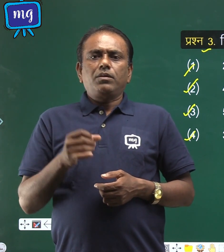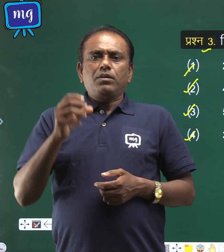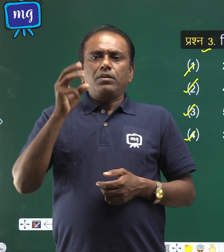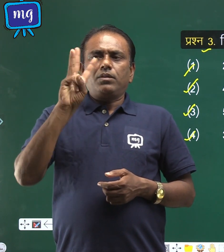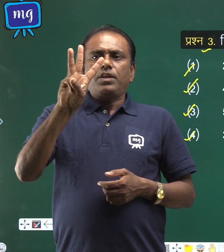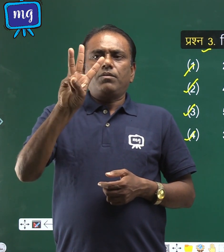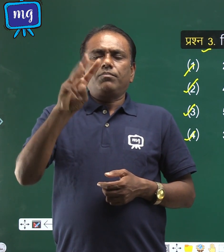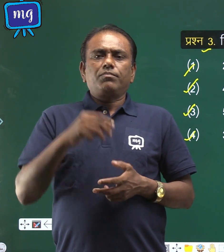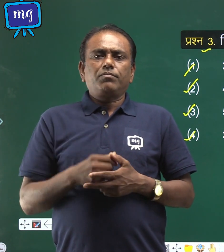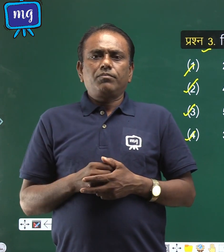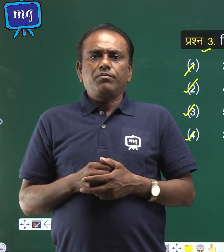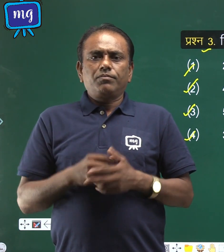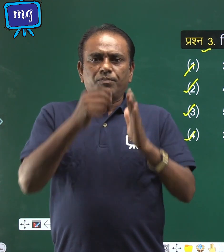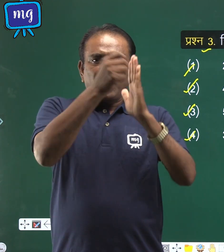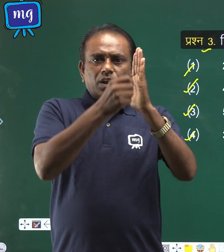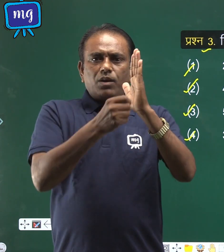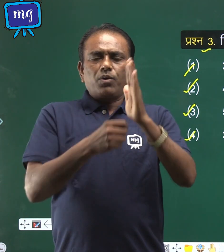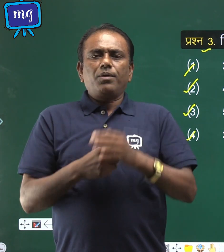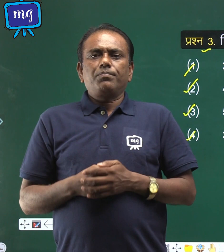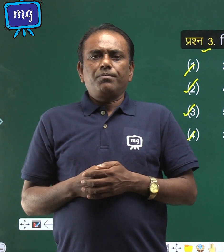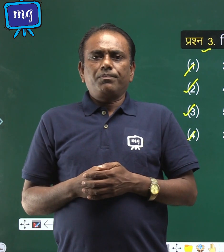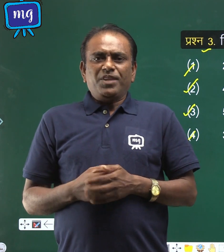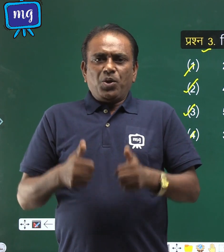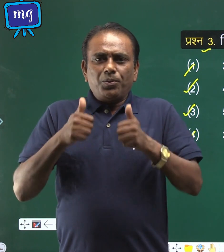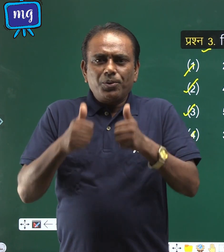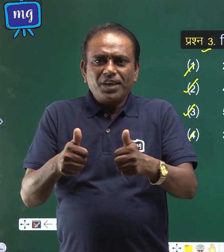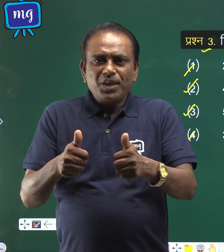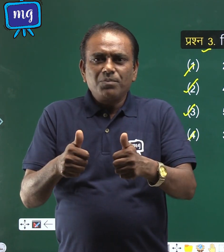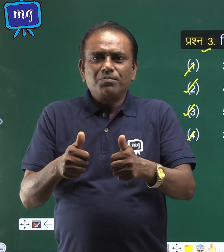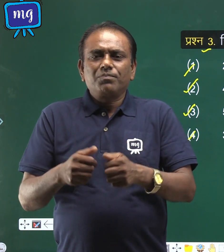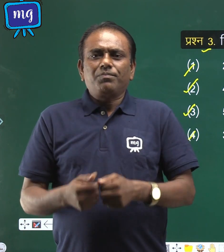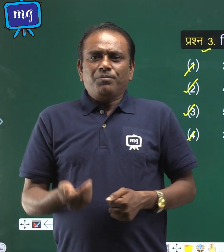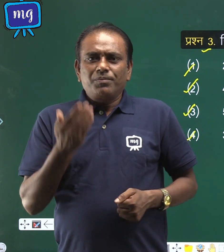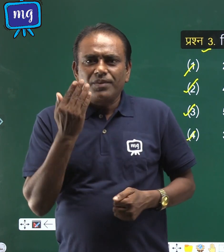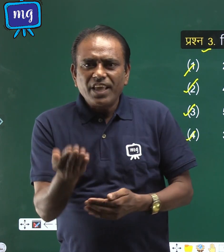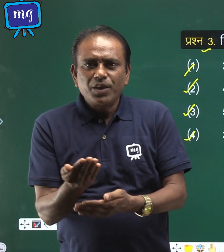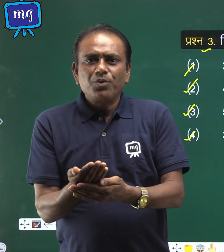2, 4, 5, 3 लिख लोगे? ओके, थैंक यू।